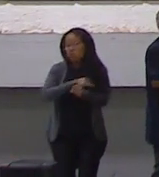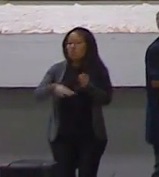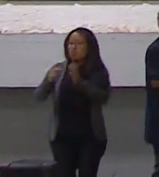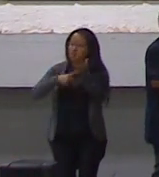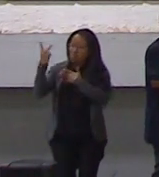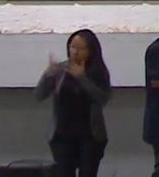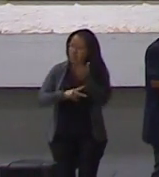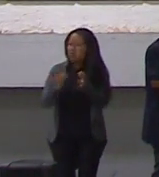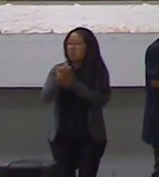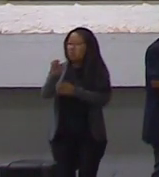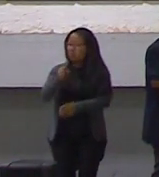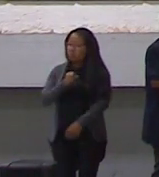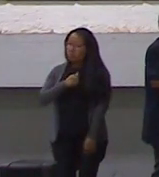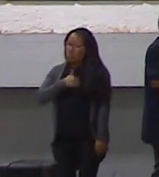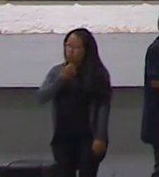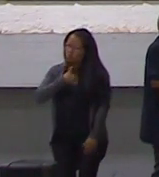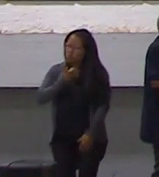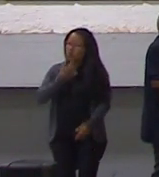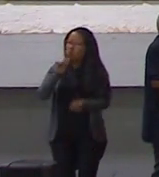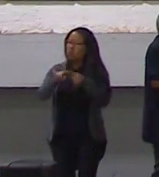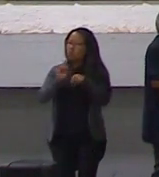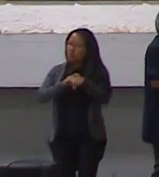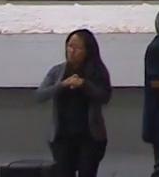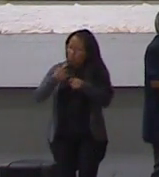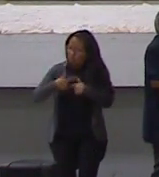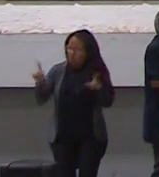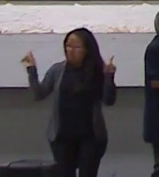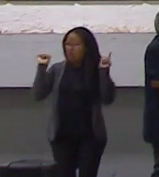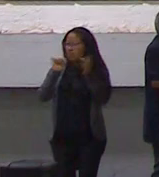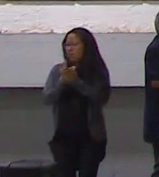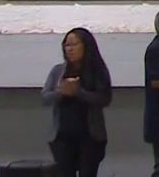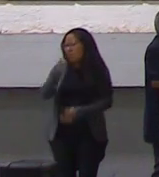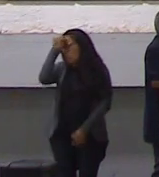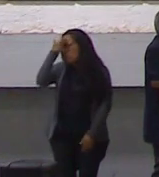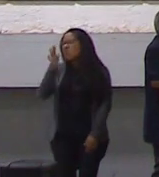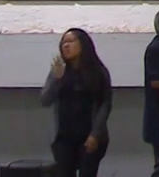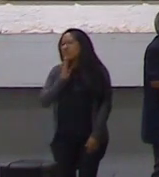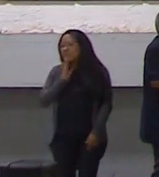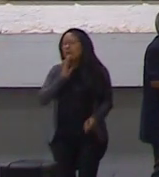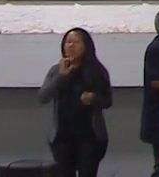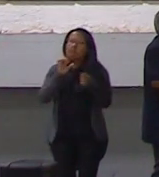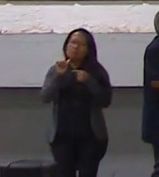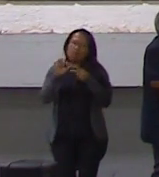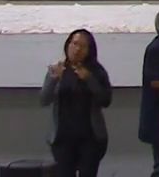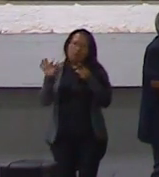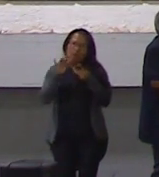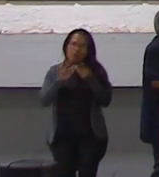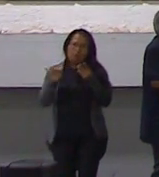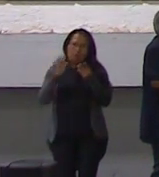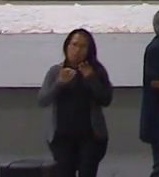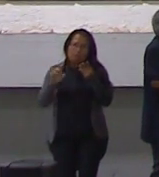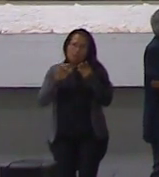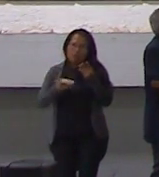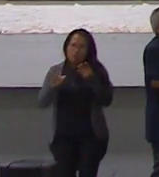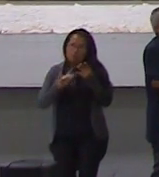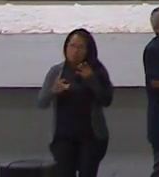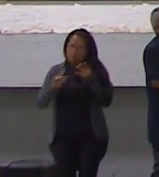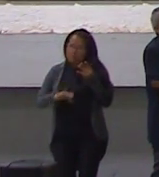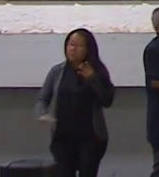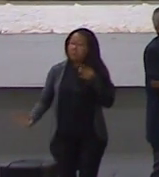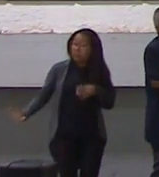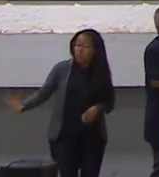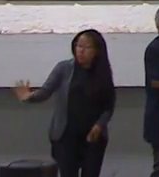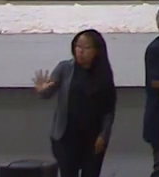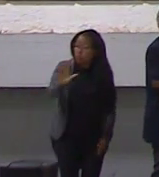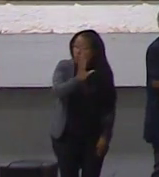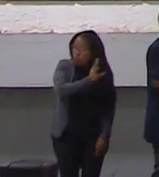ocio tiempo libre maestros alfonso martín clara peña narda robayo efrén serna cairo todos con